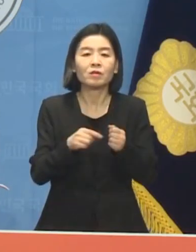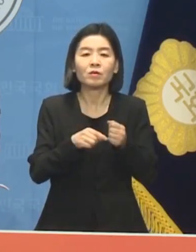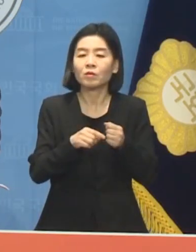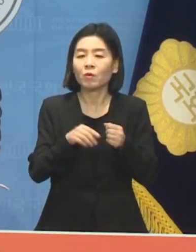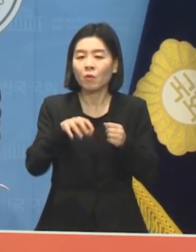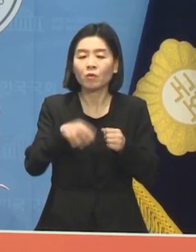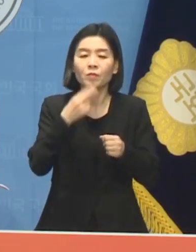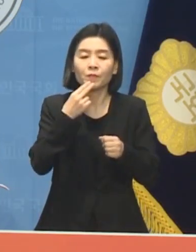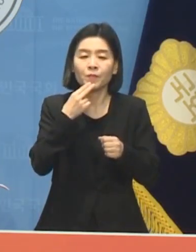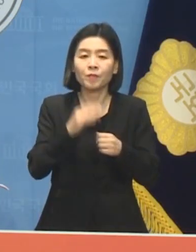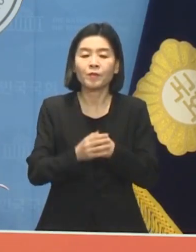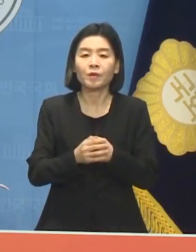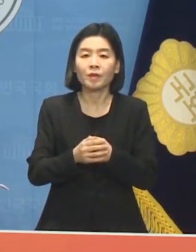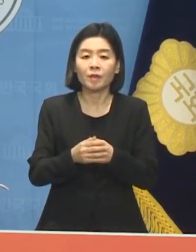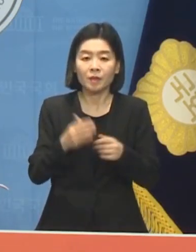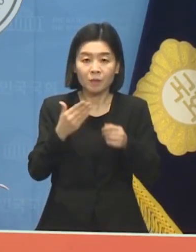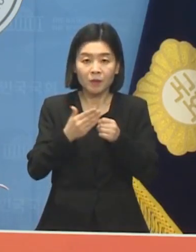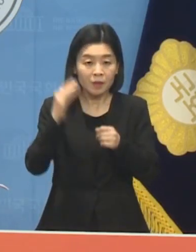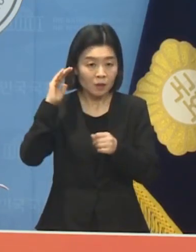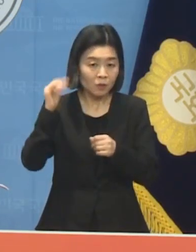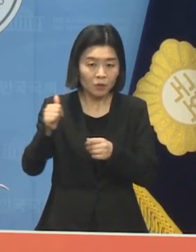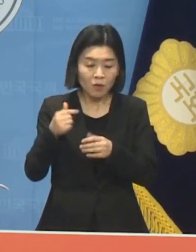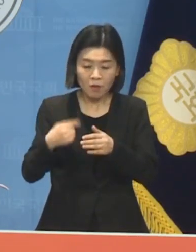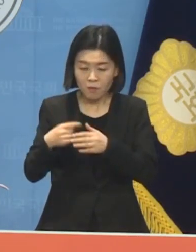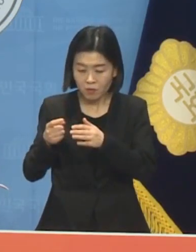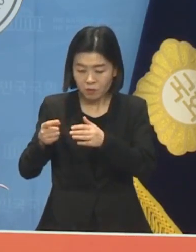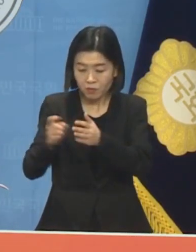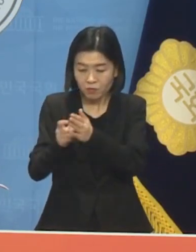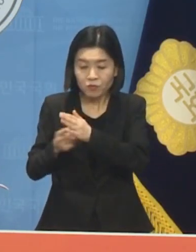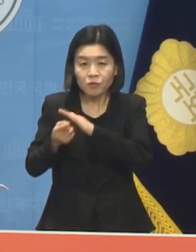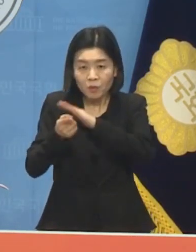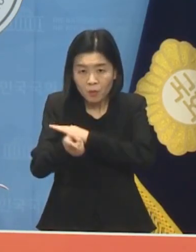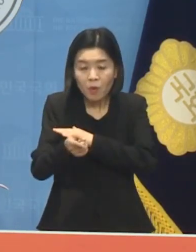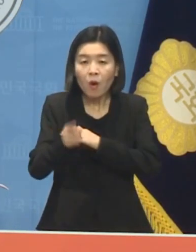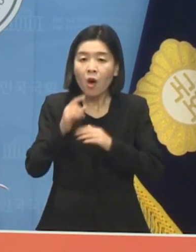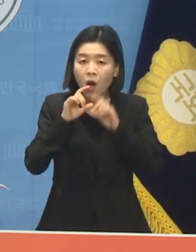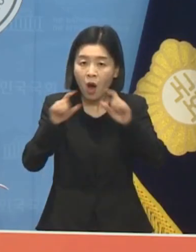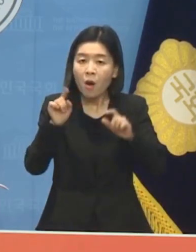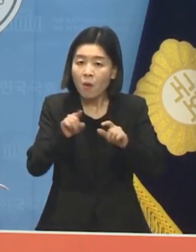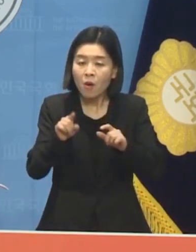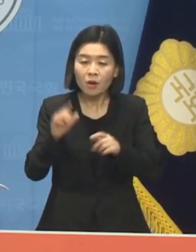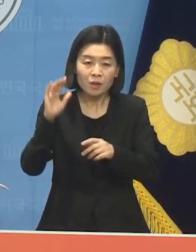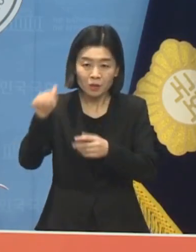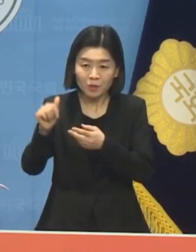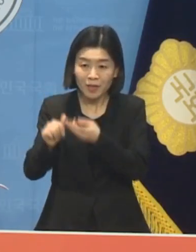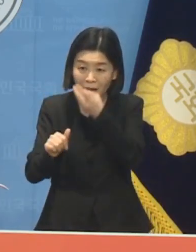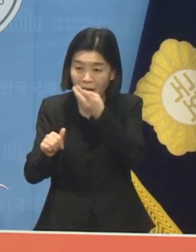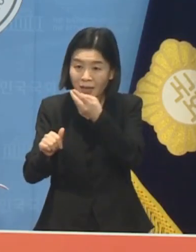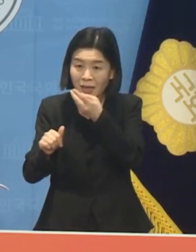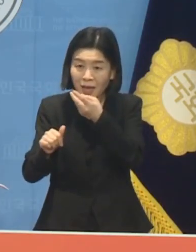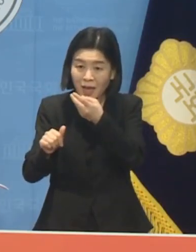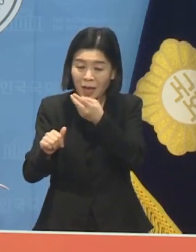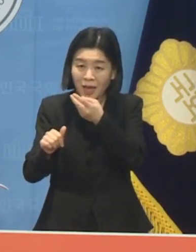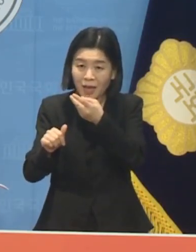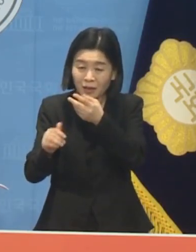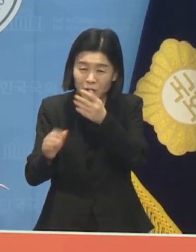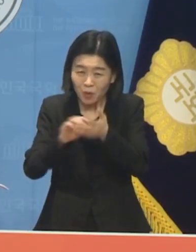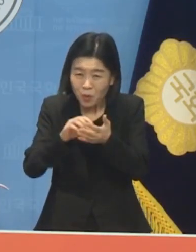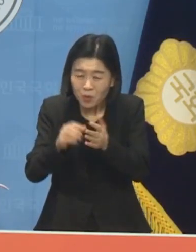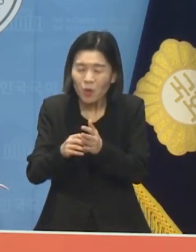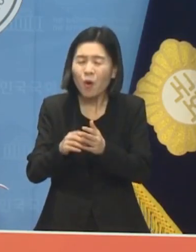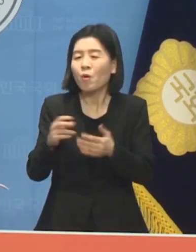9째, 대통령의 계엄령 선포는 그가 대통령직을 탄핵받아야 할 만큼의 위법 행위가 아니다.